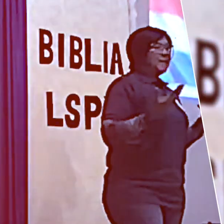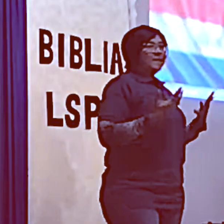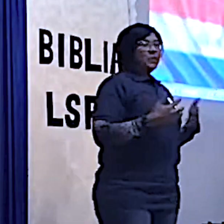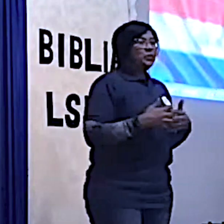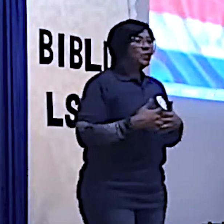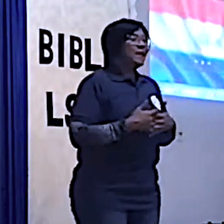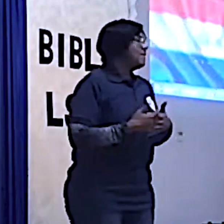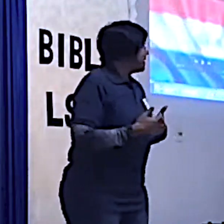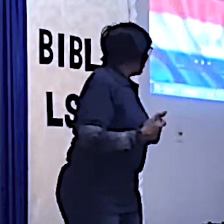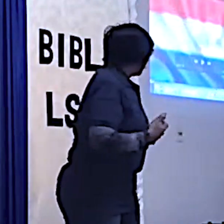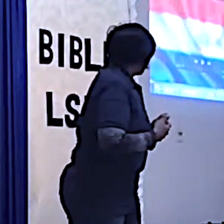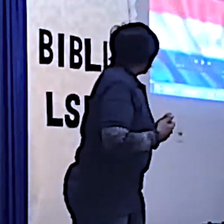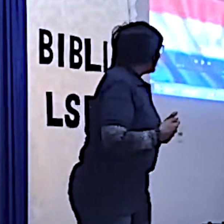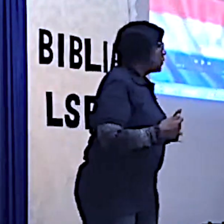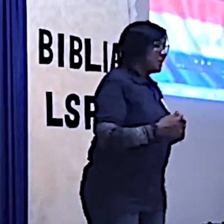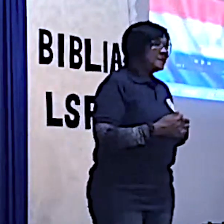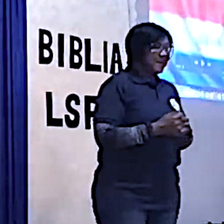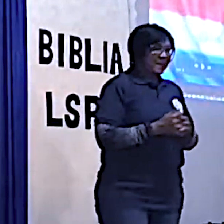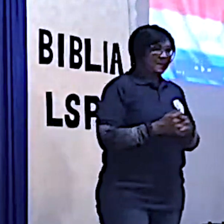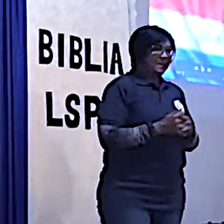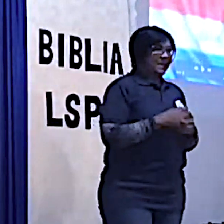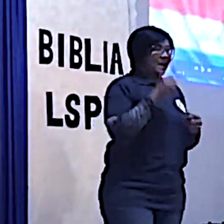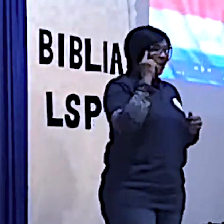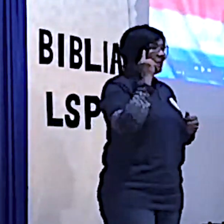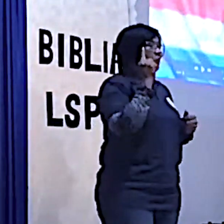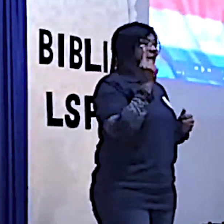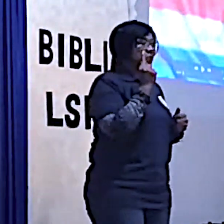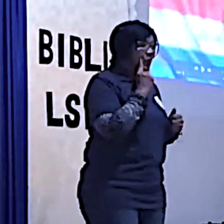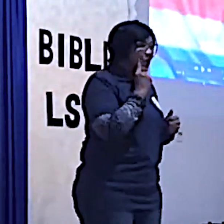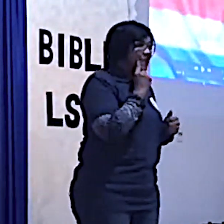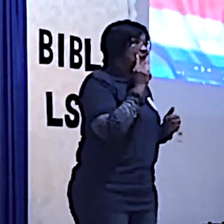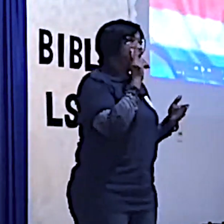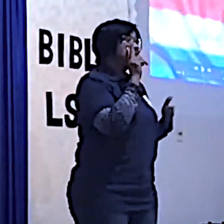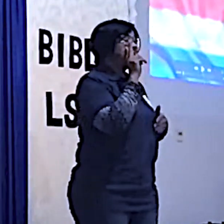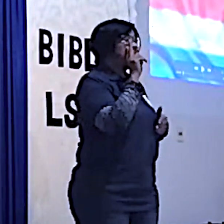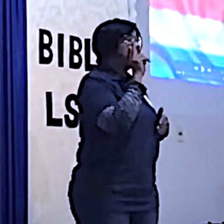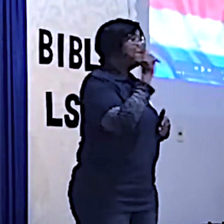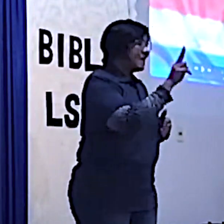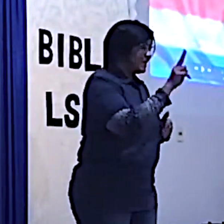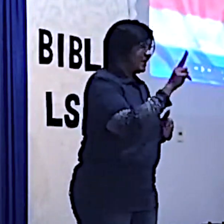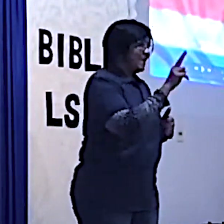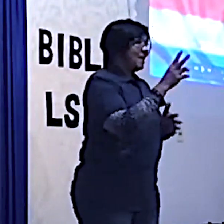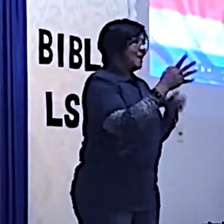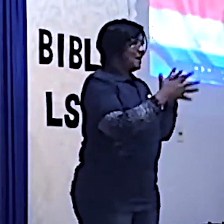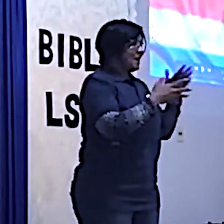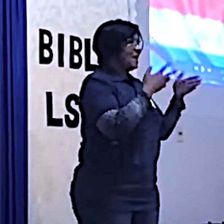la traducción de la Biblia a la lengua de señas. Las personas sordas, ellos necesitan ver la